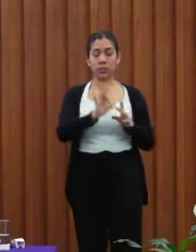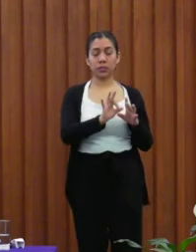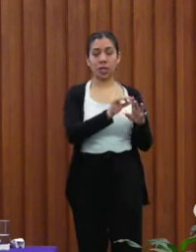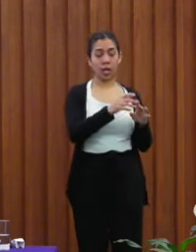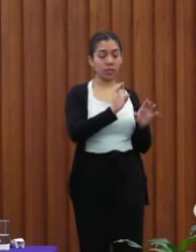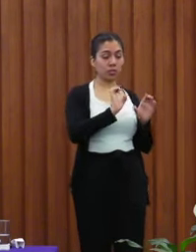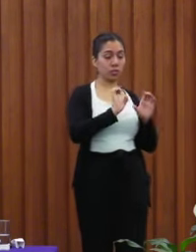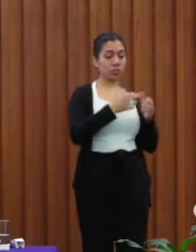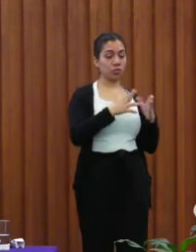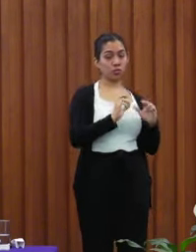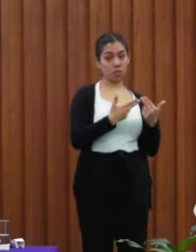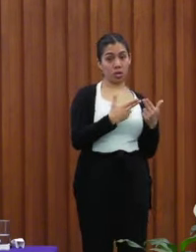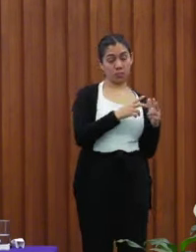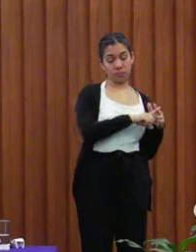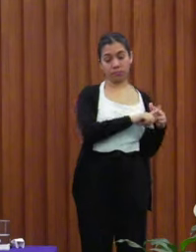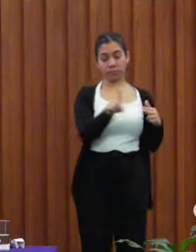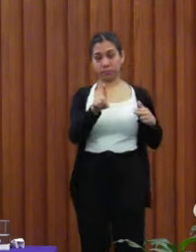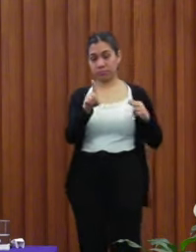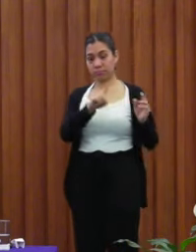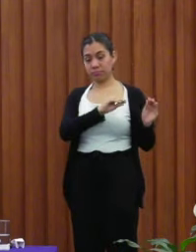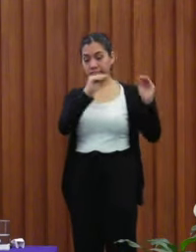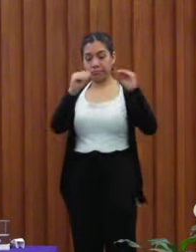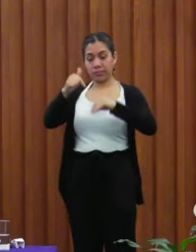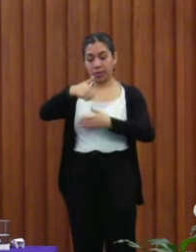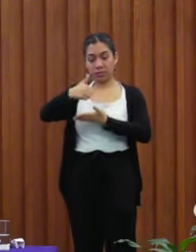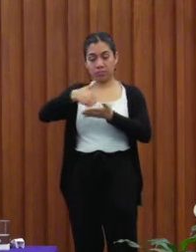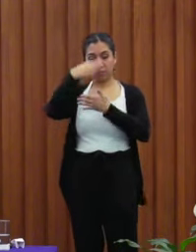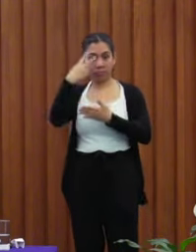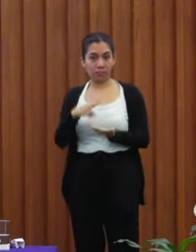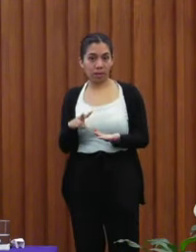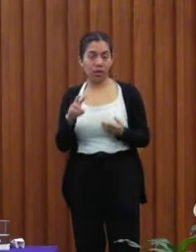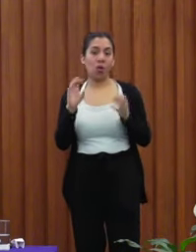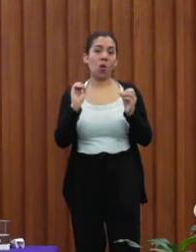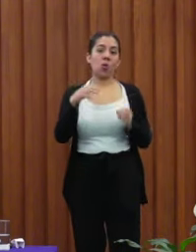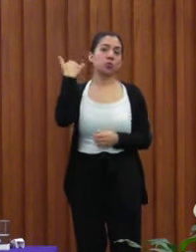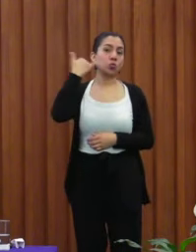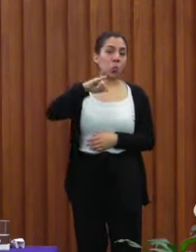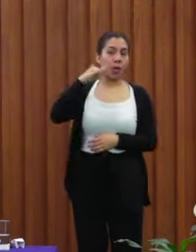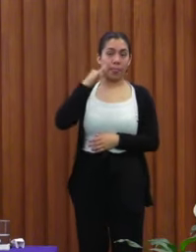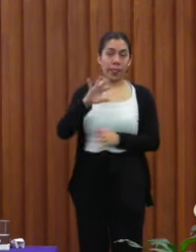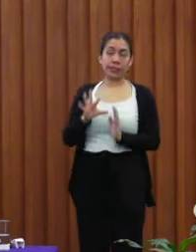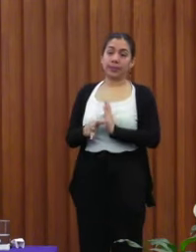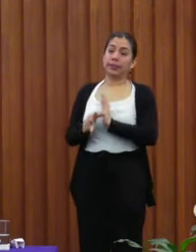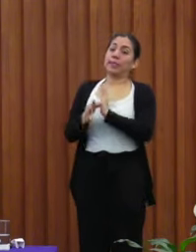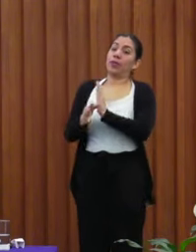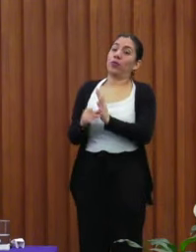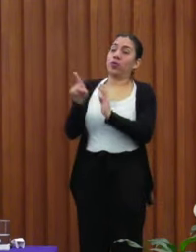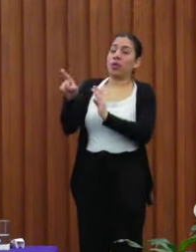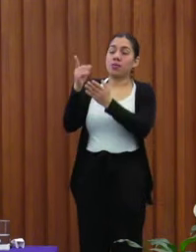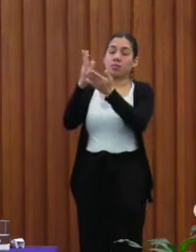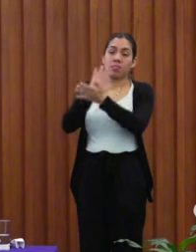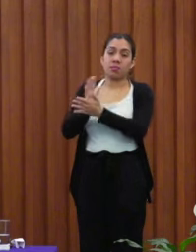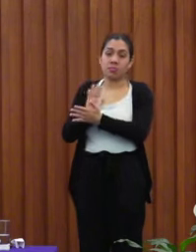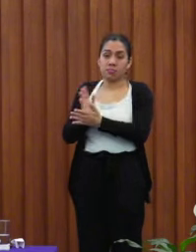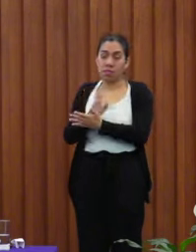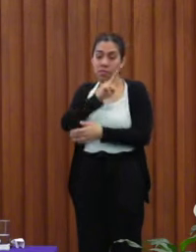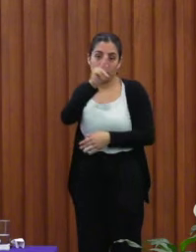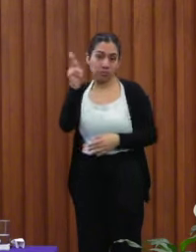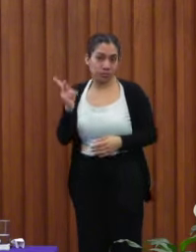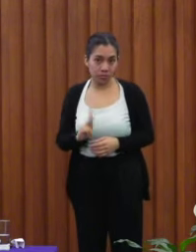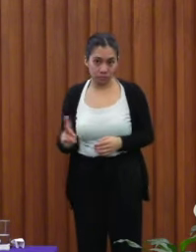donde supuestamente las cosas están peores, ¿no? O vienen huyendo de Yucatán, en donde supuestamente la discriminación está peor,